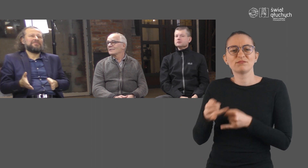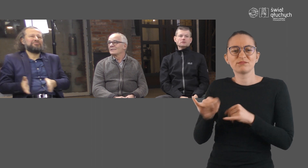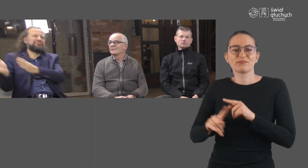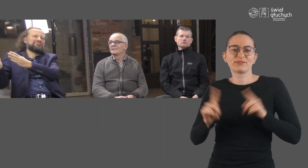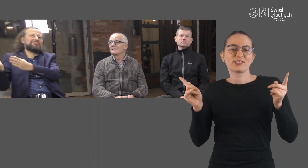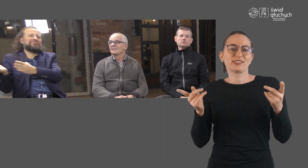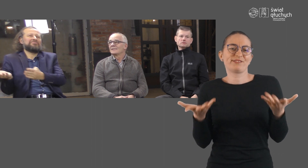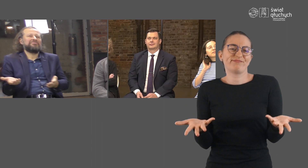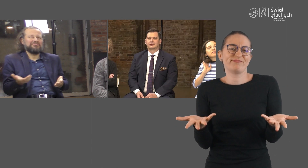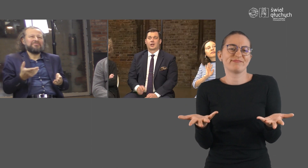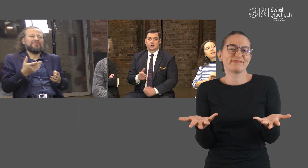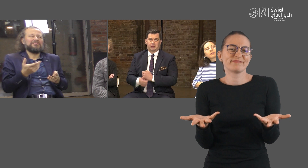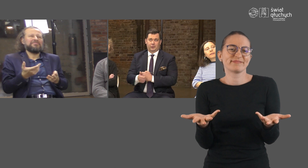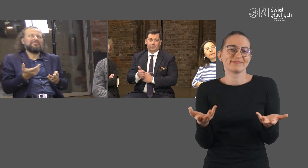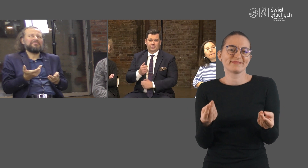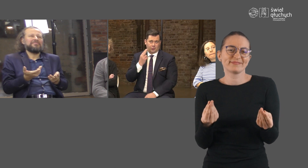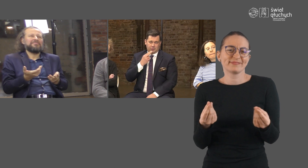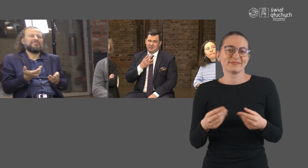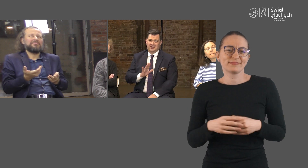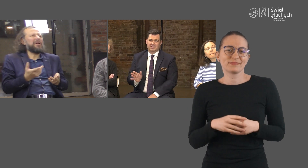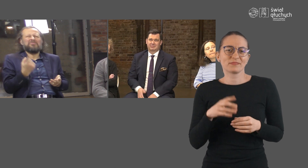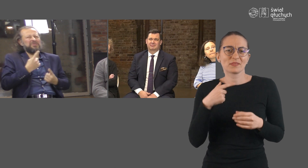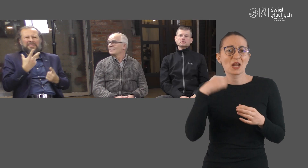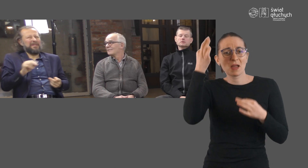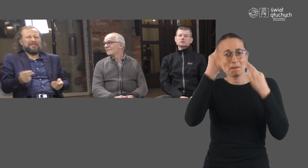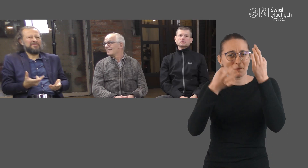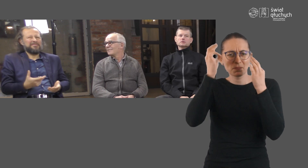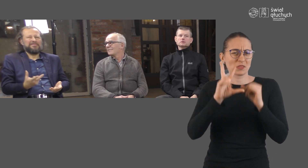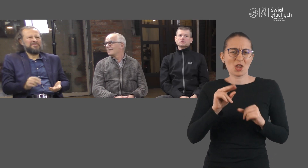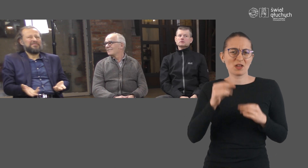być tokarzem, a potem tak naprawdę zmieniłem zupełnie kierunek i byłem